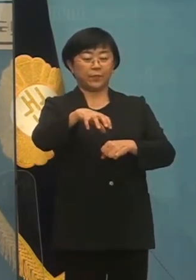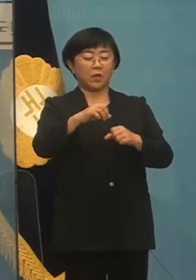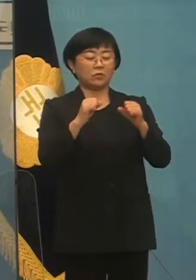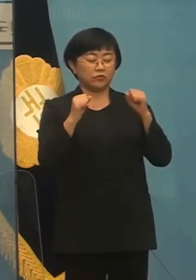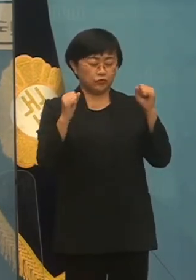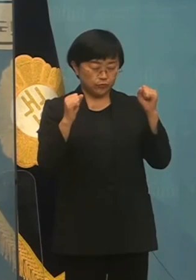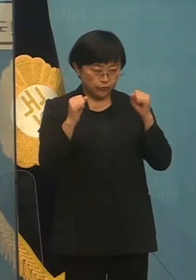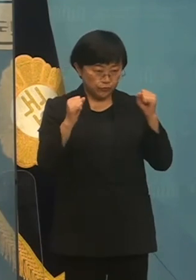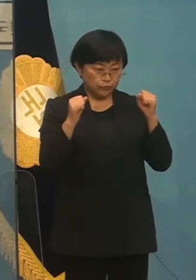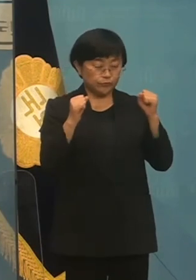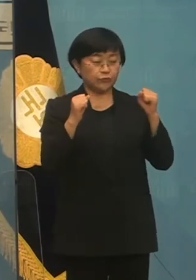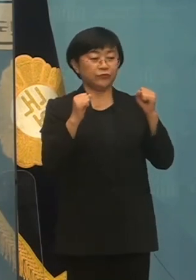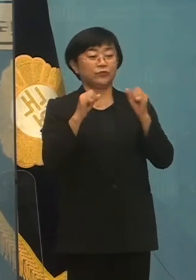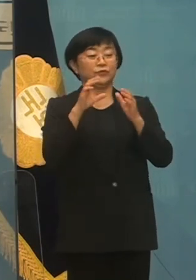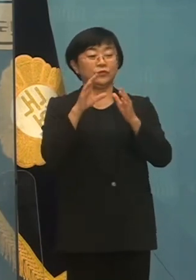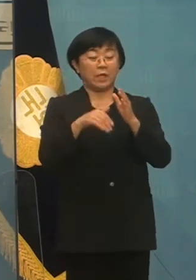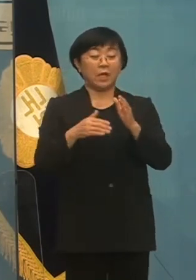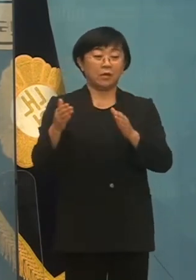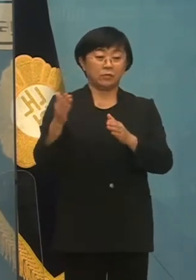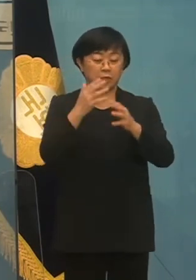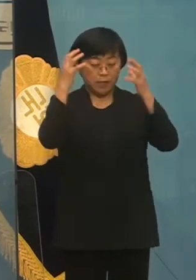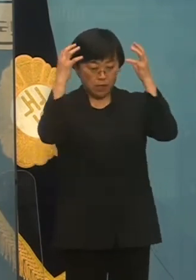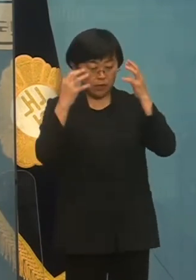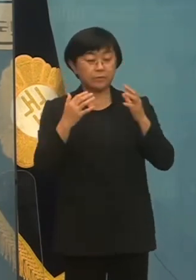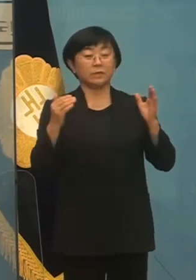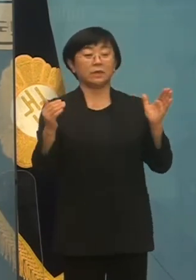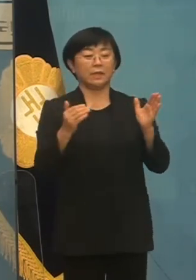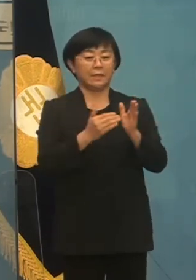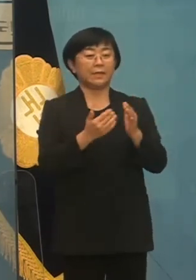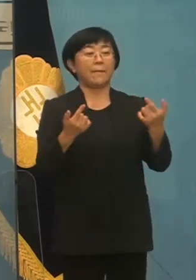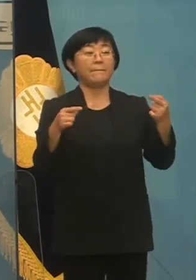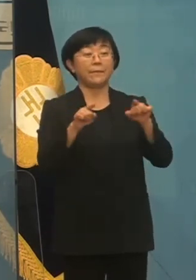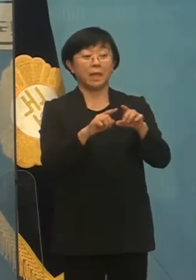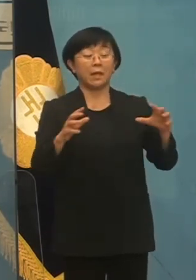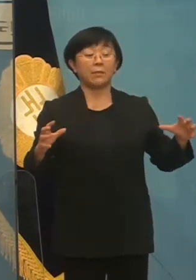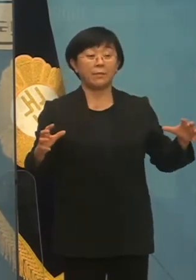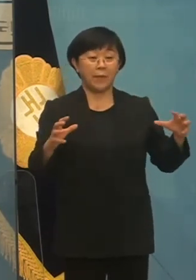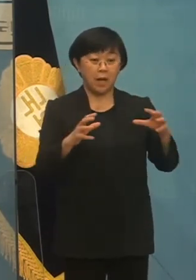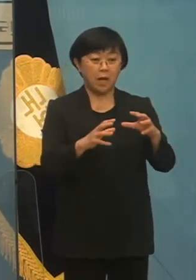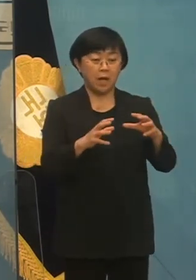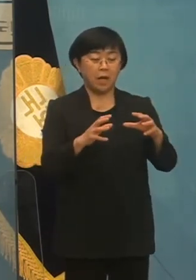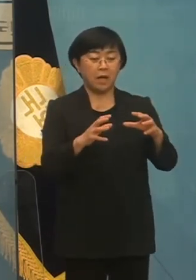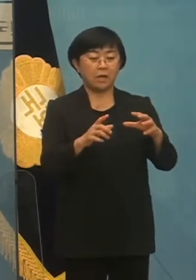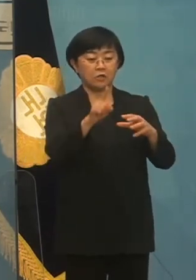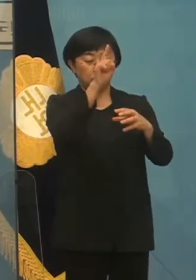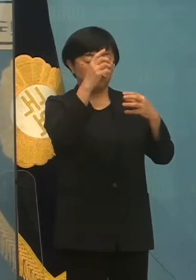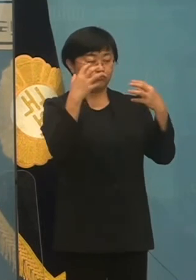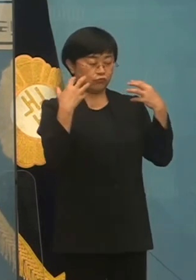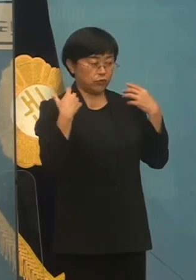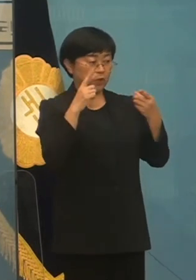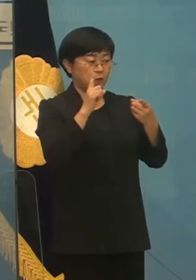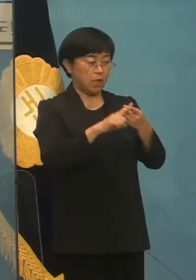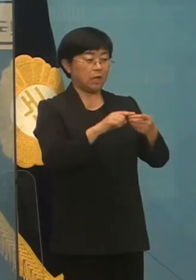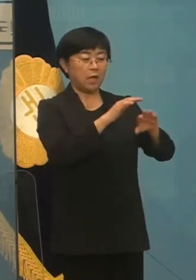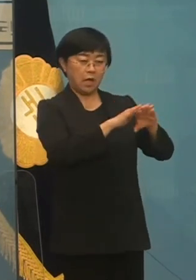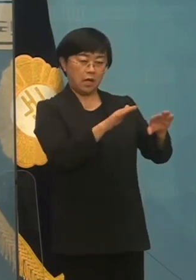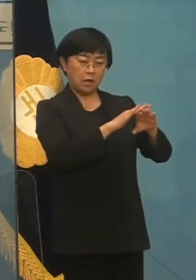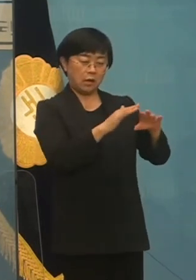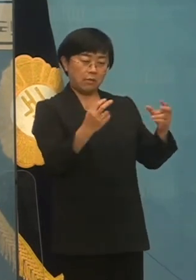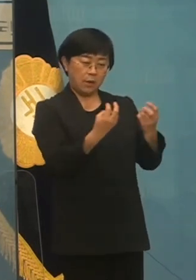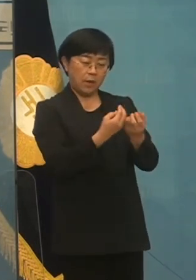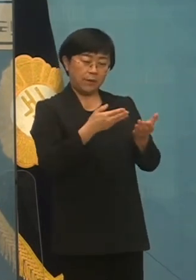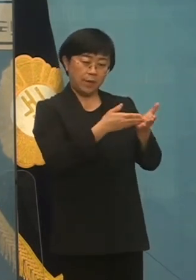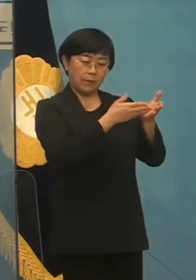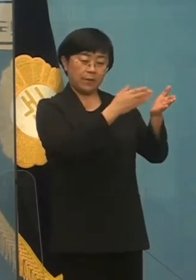추운 겨울에서부터 더운 여름날까지 가리지 않고 함께 정부에 대한 대책 마련을 촉구해